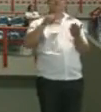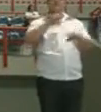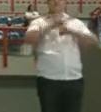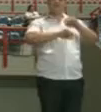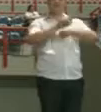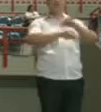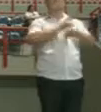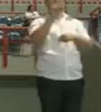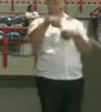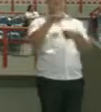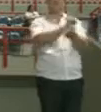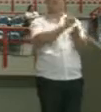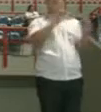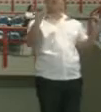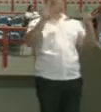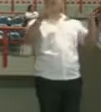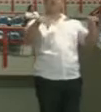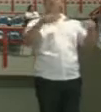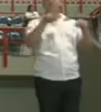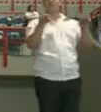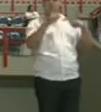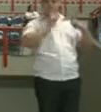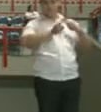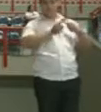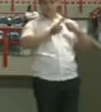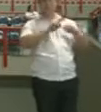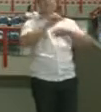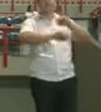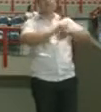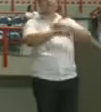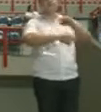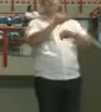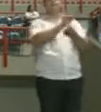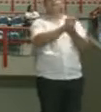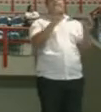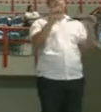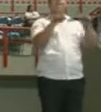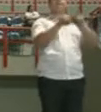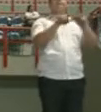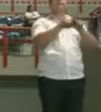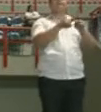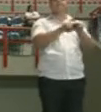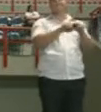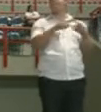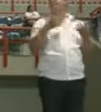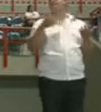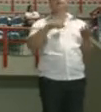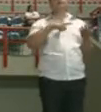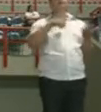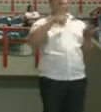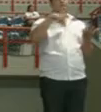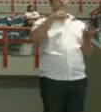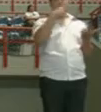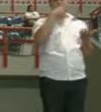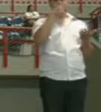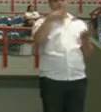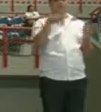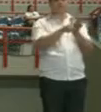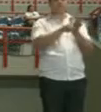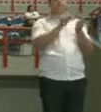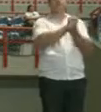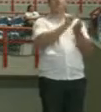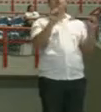questão abolicionista. Por quê? Porque na questão abolicionista, o senhor proprietário de